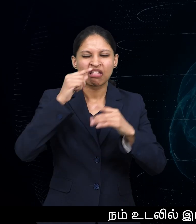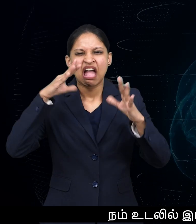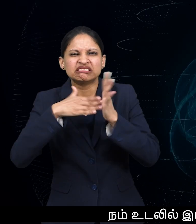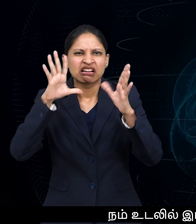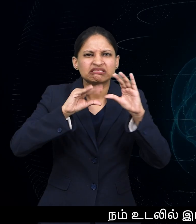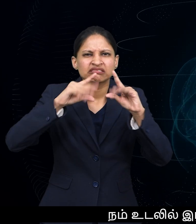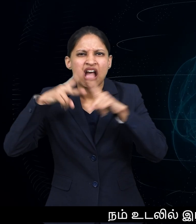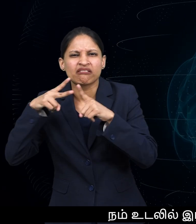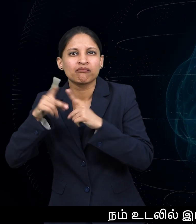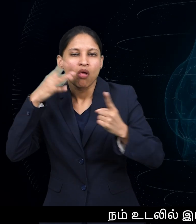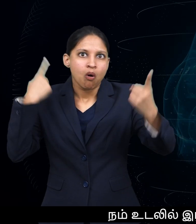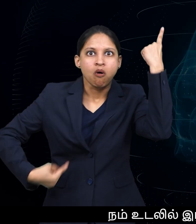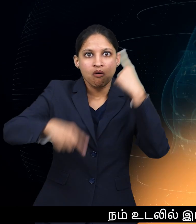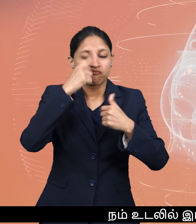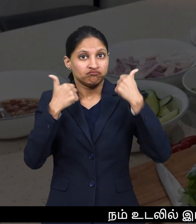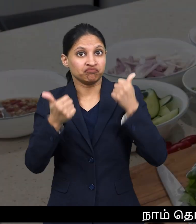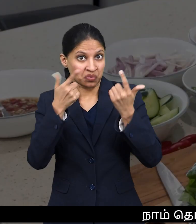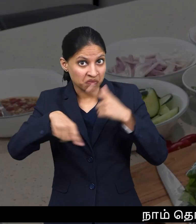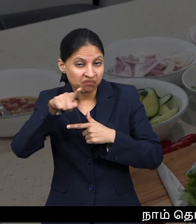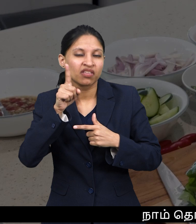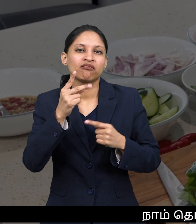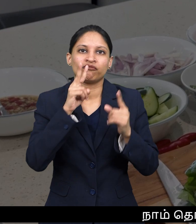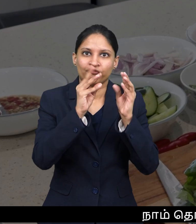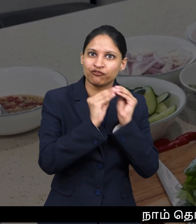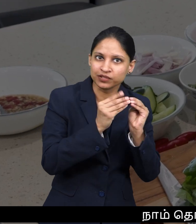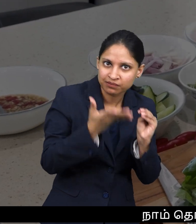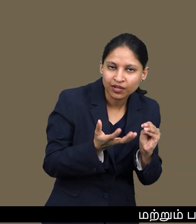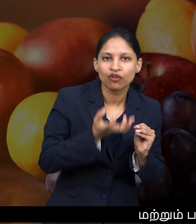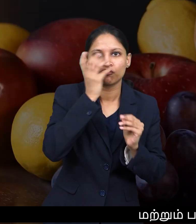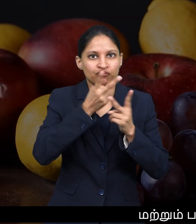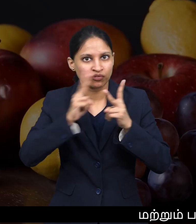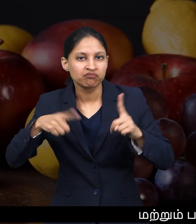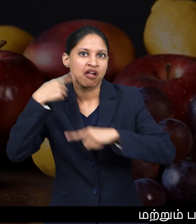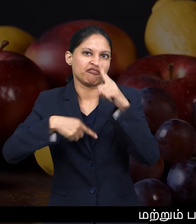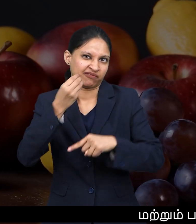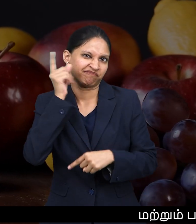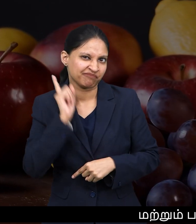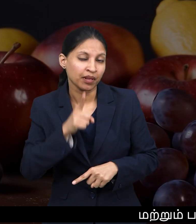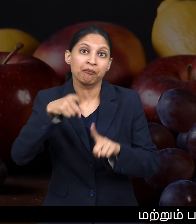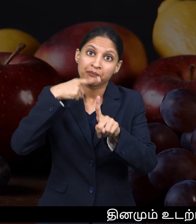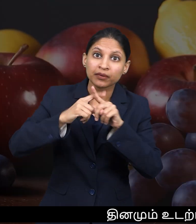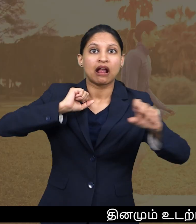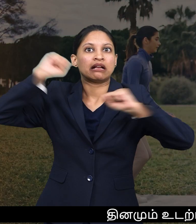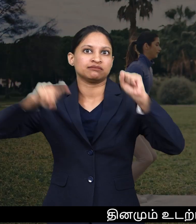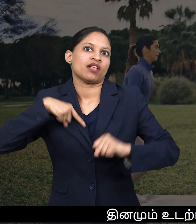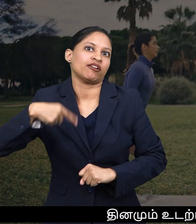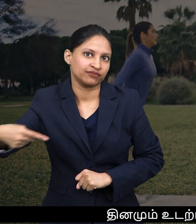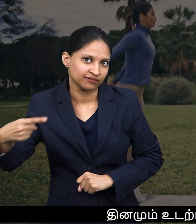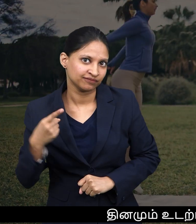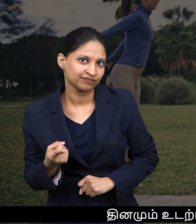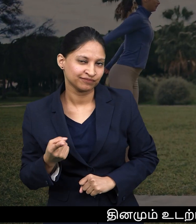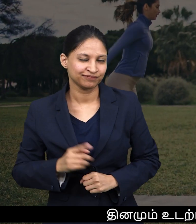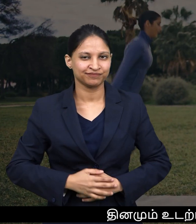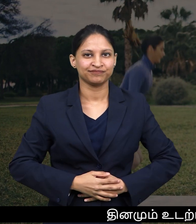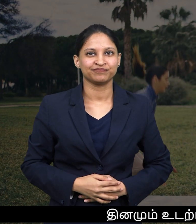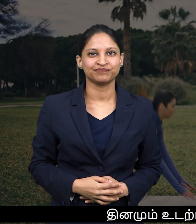இரத்த ஓட்டம் சீராக இருக்க நாம் தொடர்ந்து காய்கறிகள் மற்றும் பழங்களை சாப்பிட்டு தினமும்